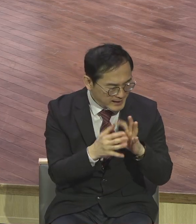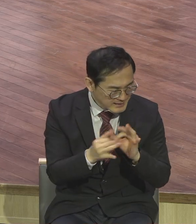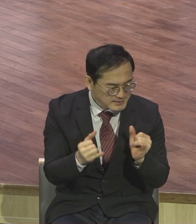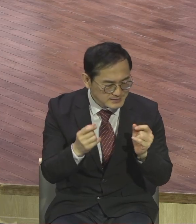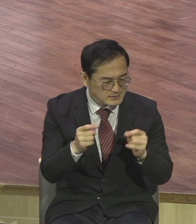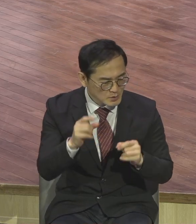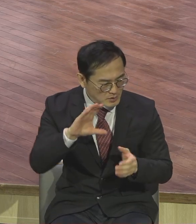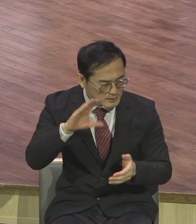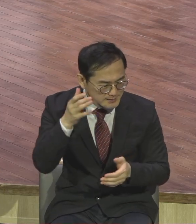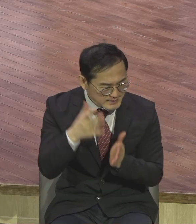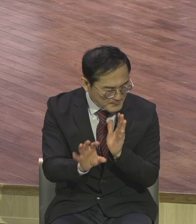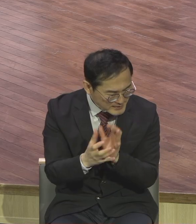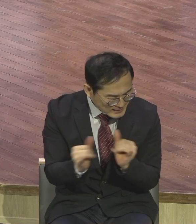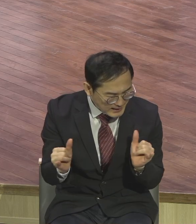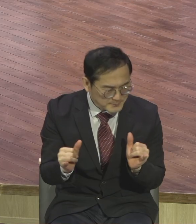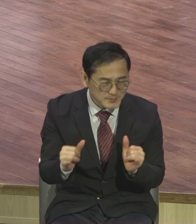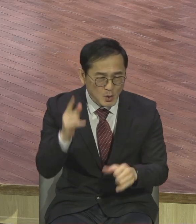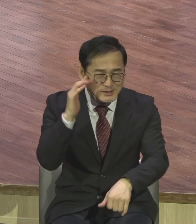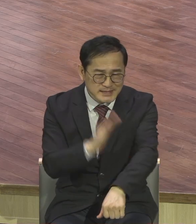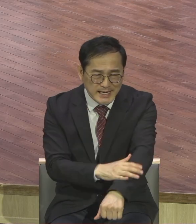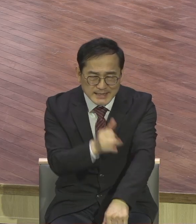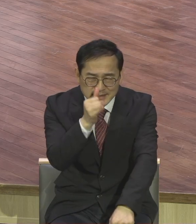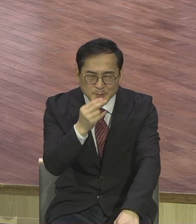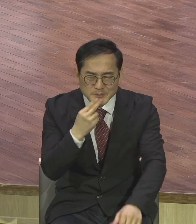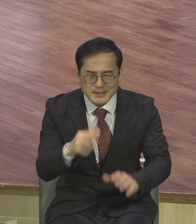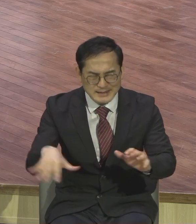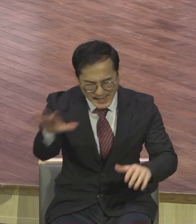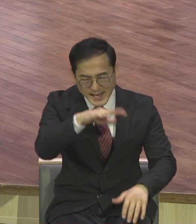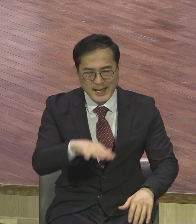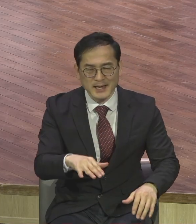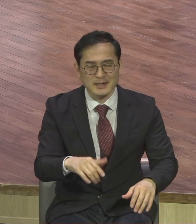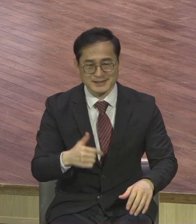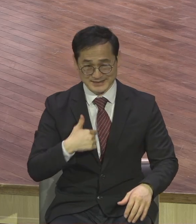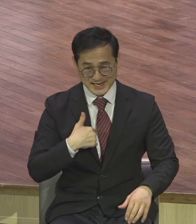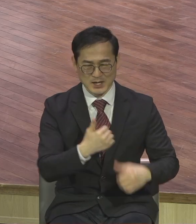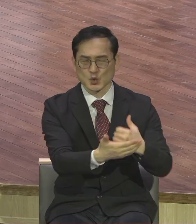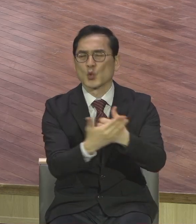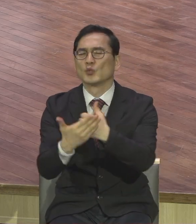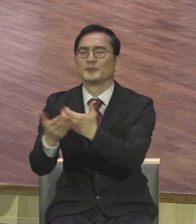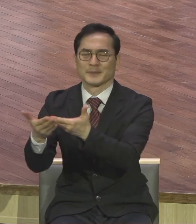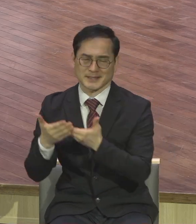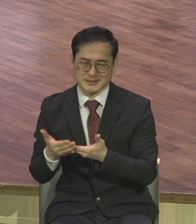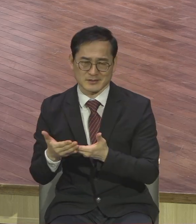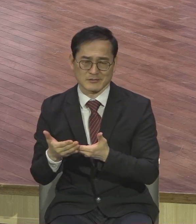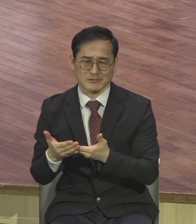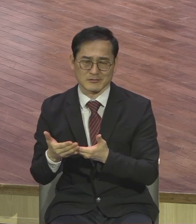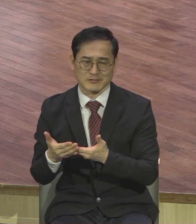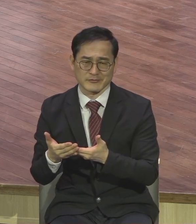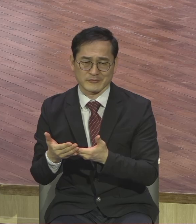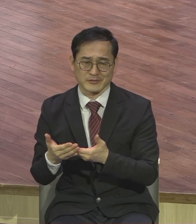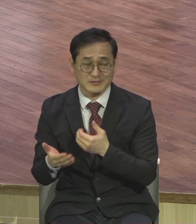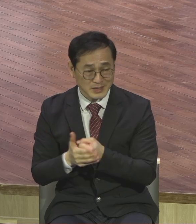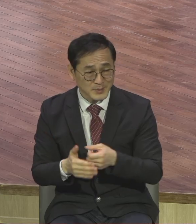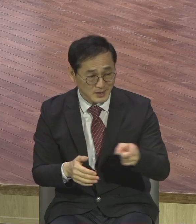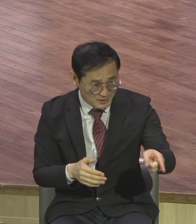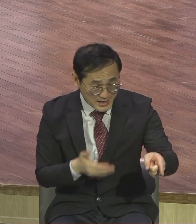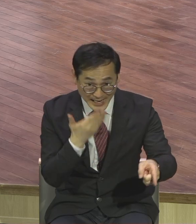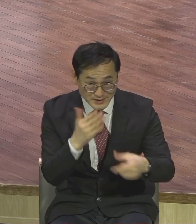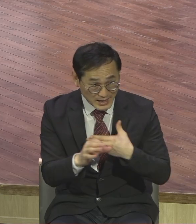자에게 다 내가 빚진 자라. 그러므로 난 할 수 있는 대로 로마에 있는 너희에게도 복음 전하기를